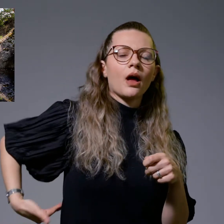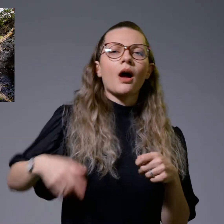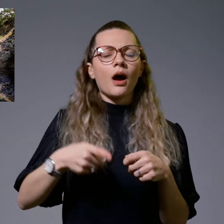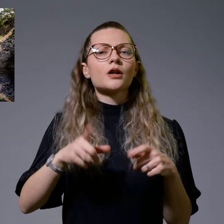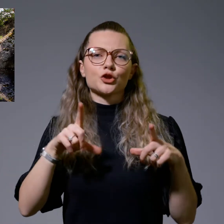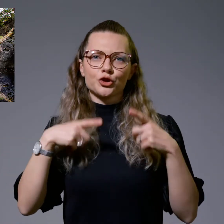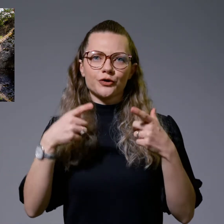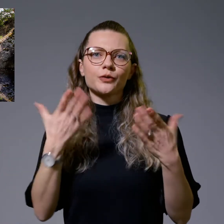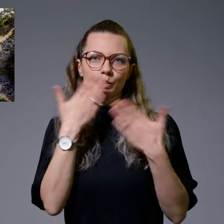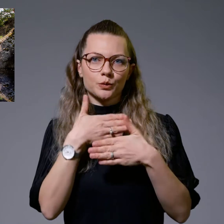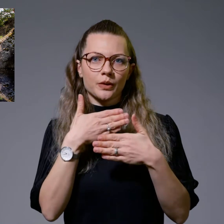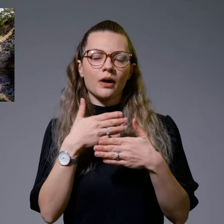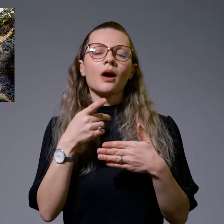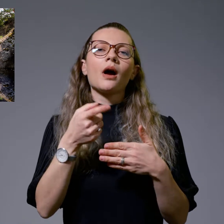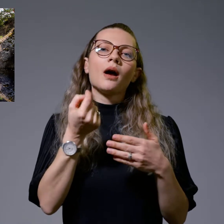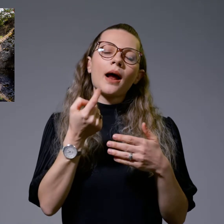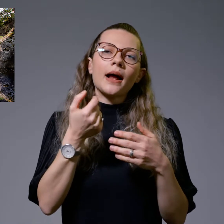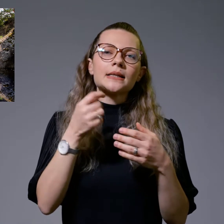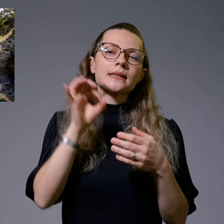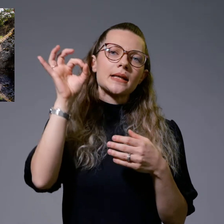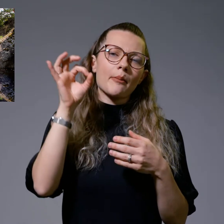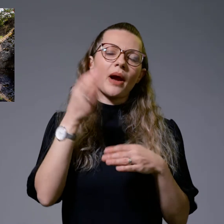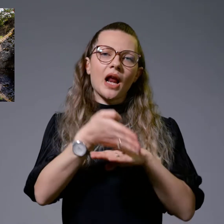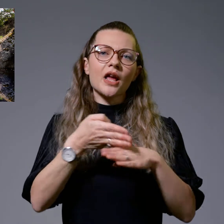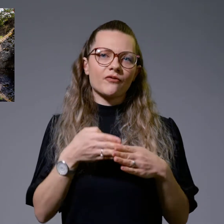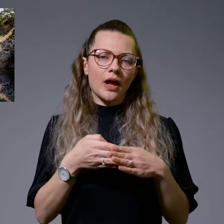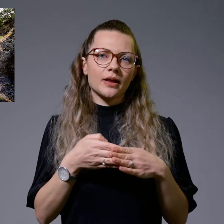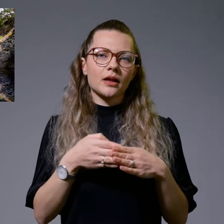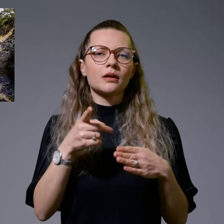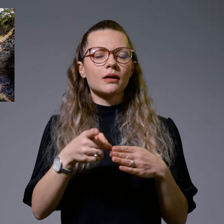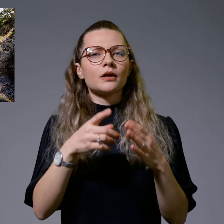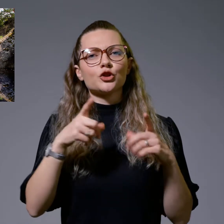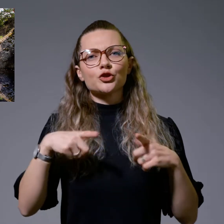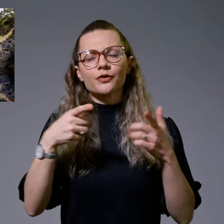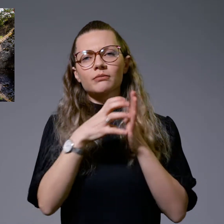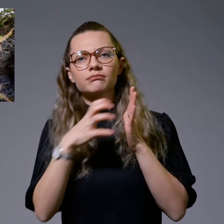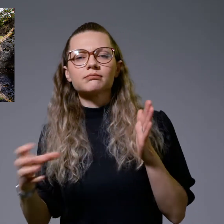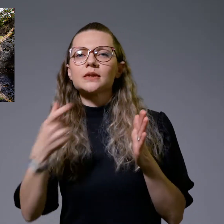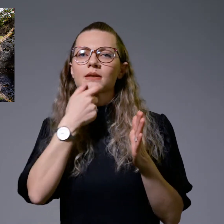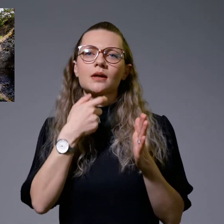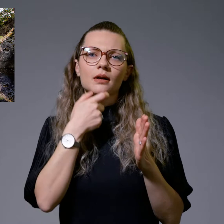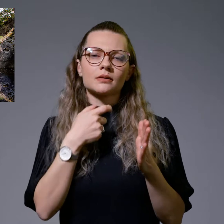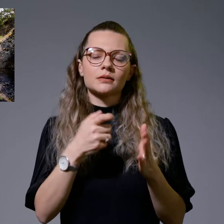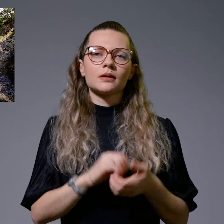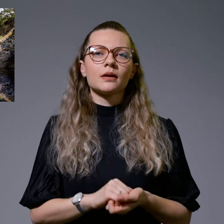преживеал и со одреден степен на инвалидитет доживеал и длабока старост. На местото